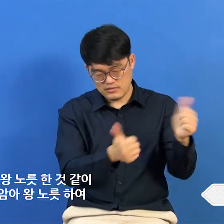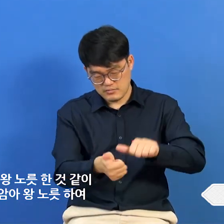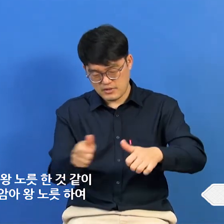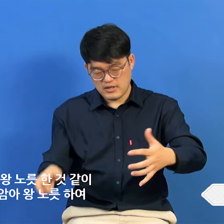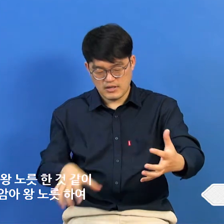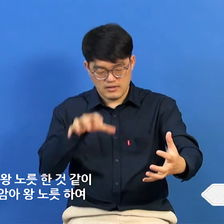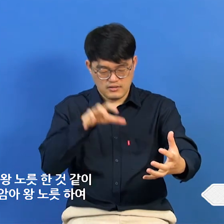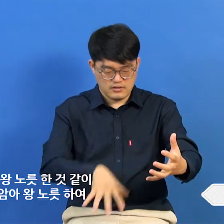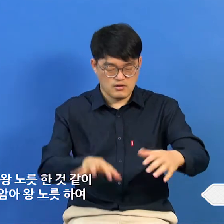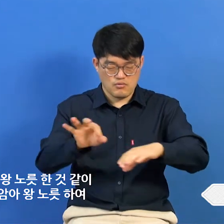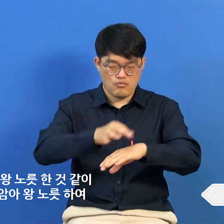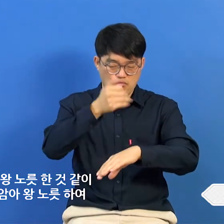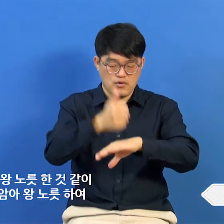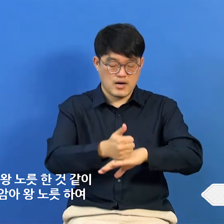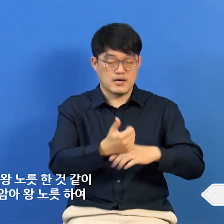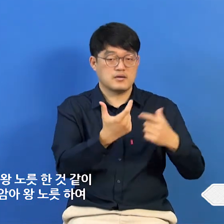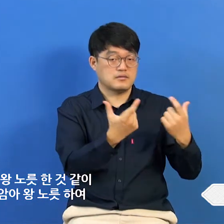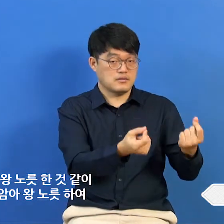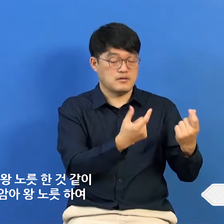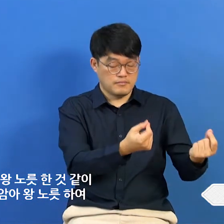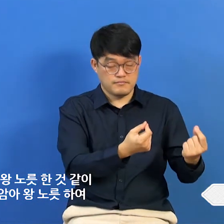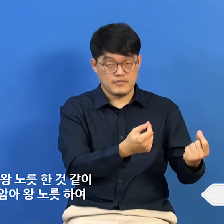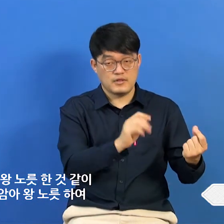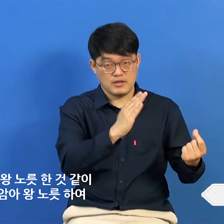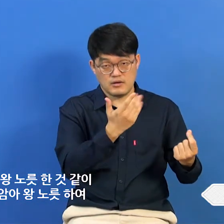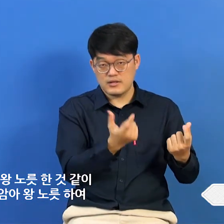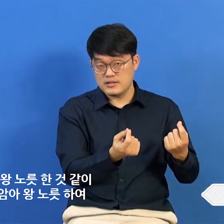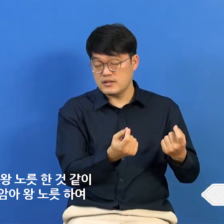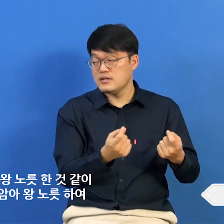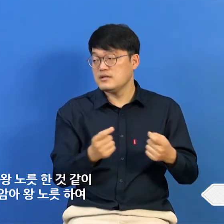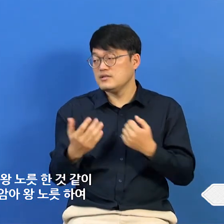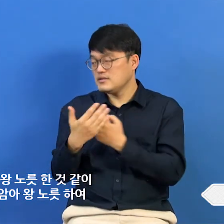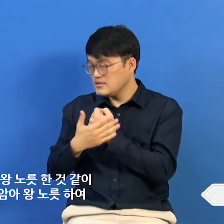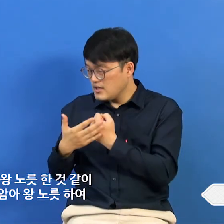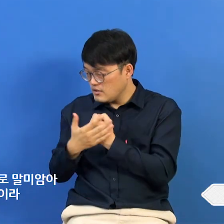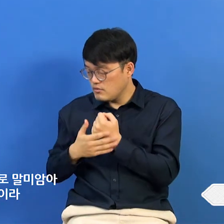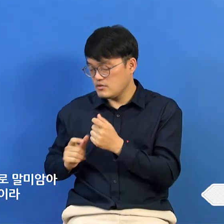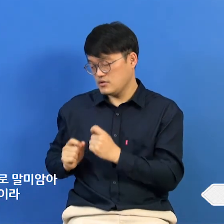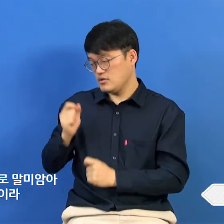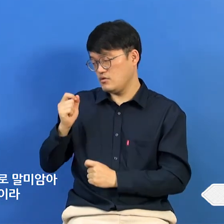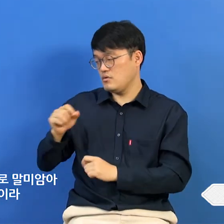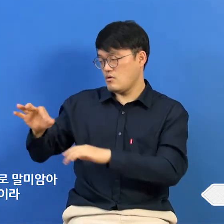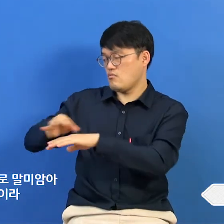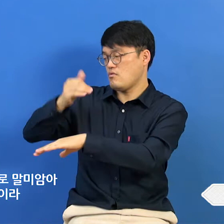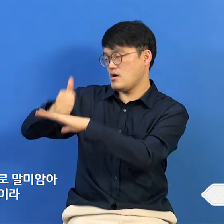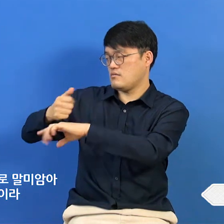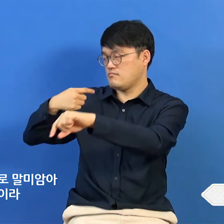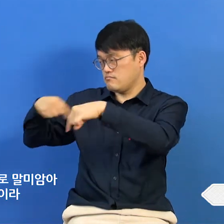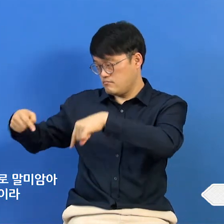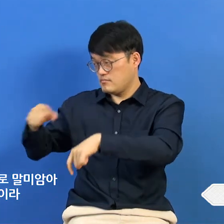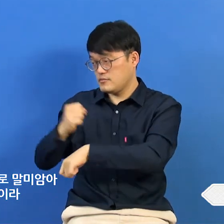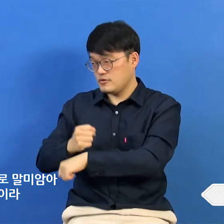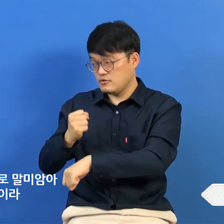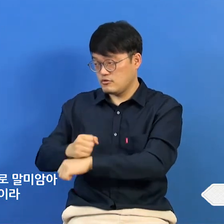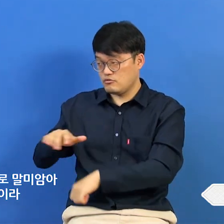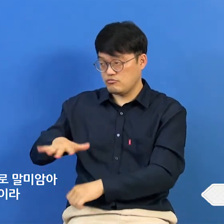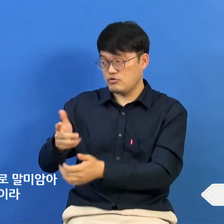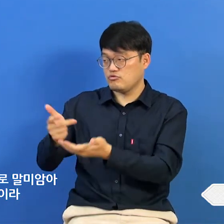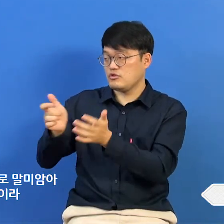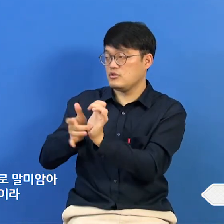왕노릇한 것 같이 은혜도 또한 의로 말미암아 왕노릇하여 우리 주 예수 그리스도로 말미암아 영생에 이르게 하려